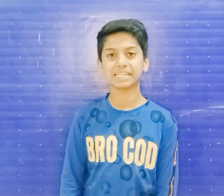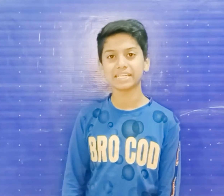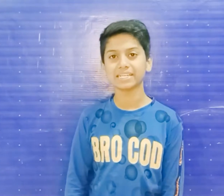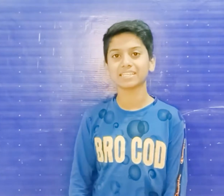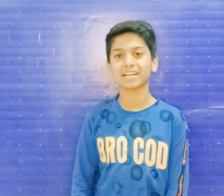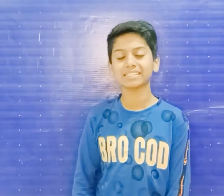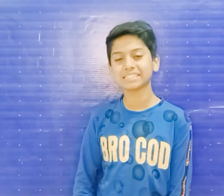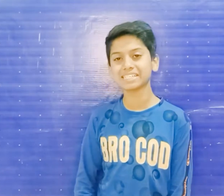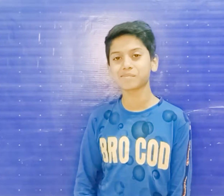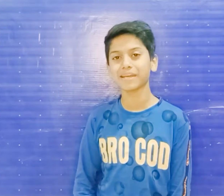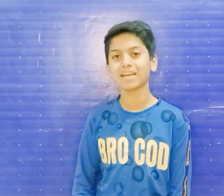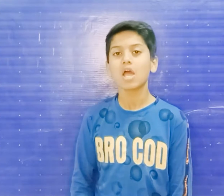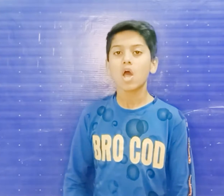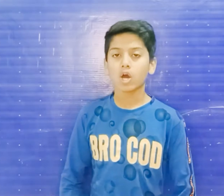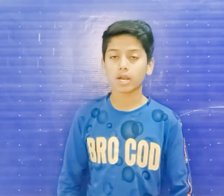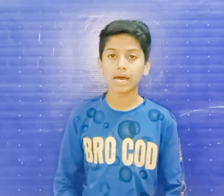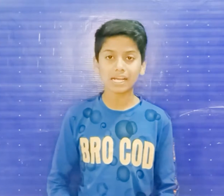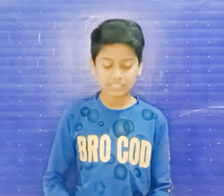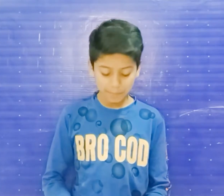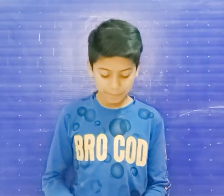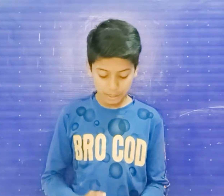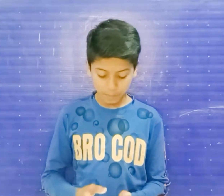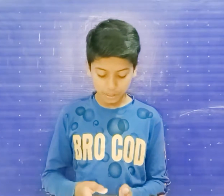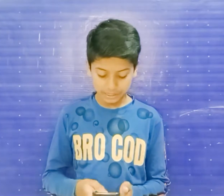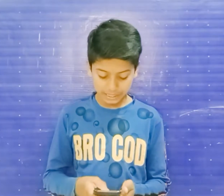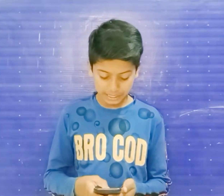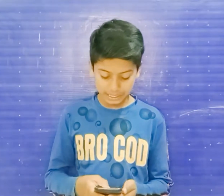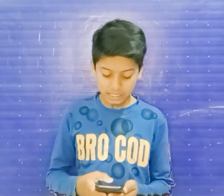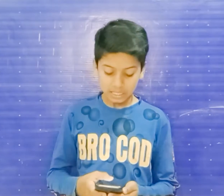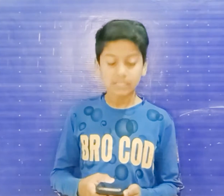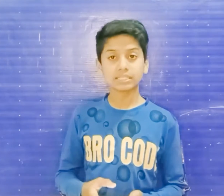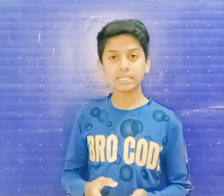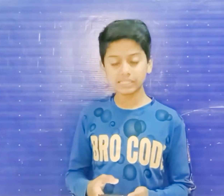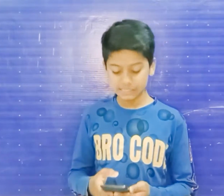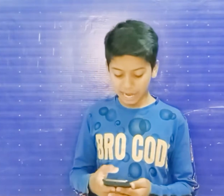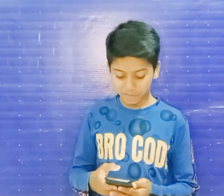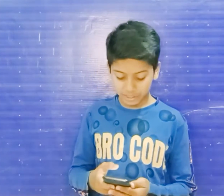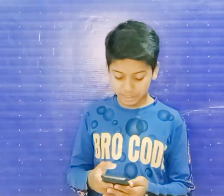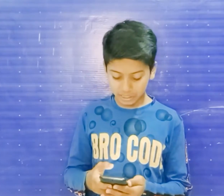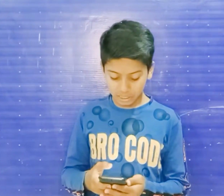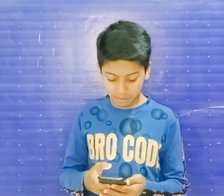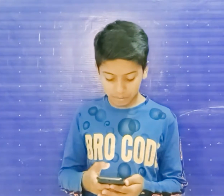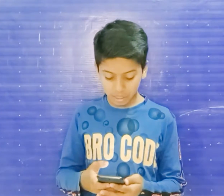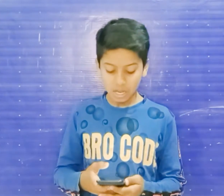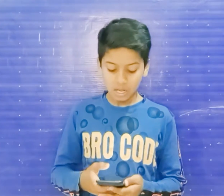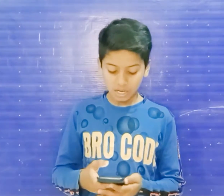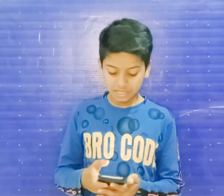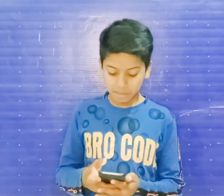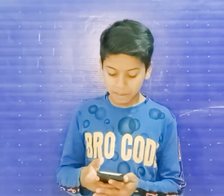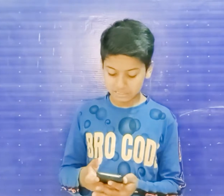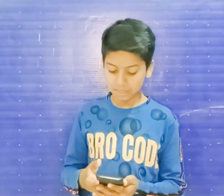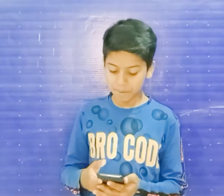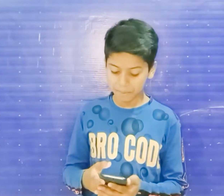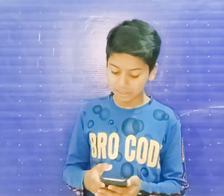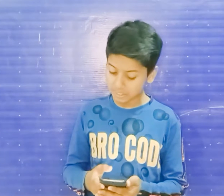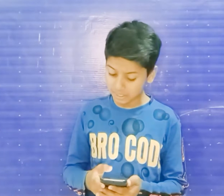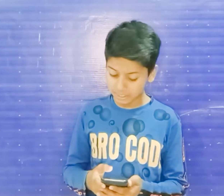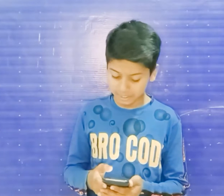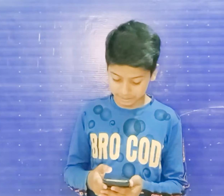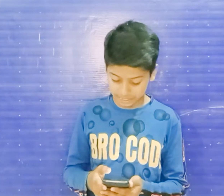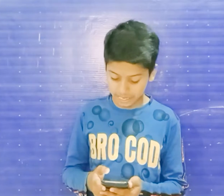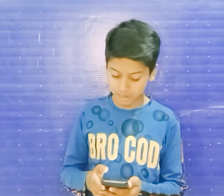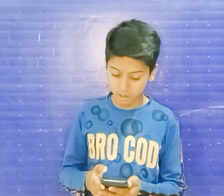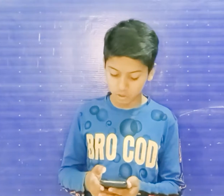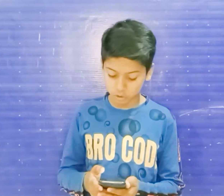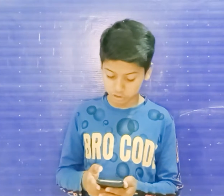क्राइस्ट एम्बेसी इन द चिल्ड्रन चर्च में। और आज का प्रेयर पॉइंट है 30 जनवरी। हम अन्य भाषा में प्रार्थना